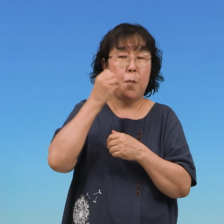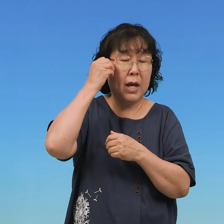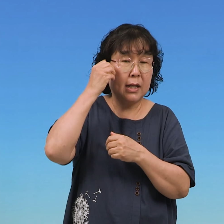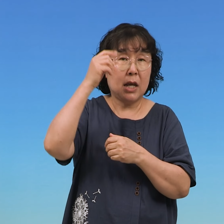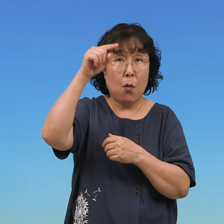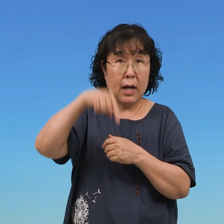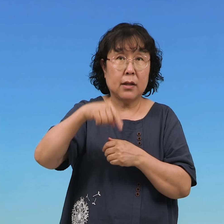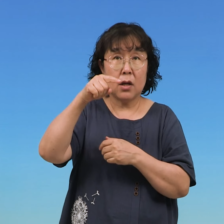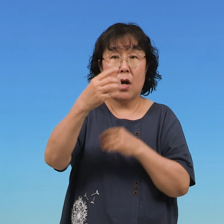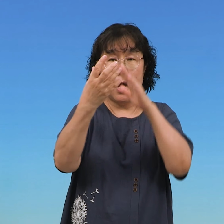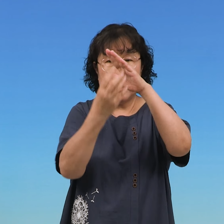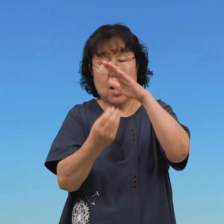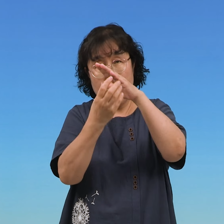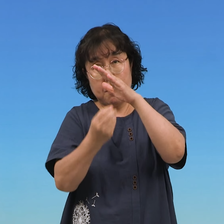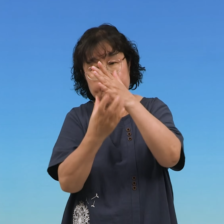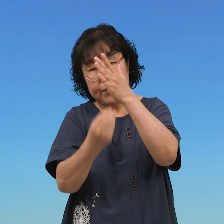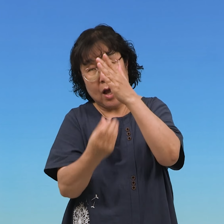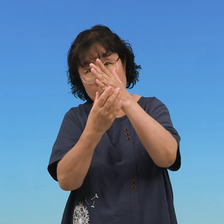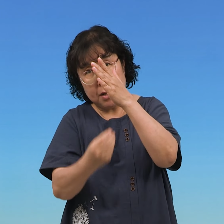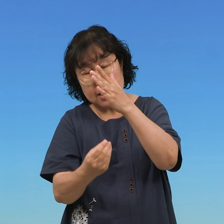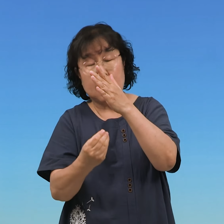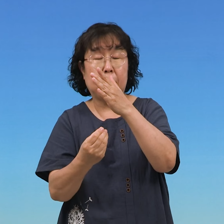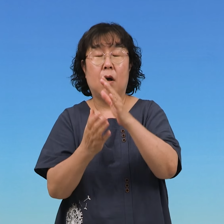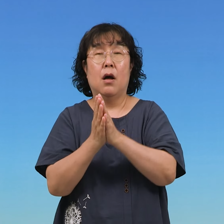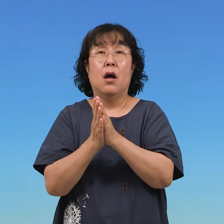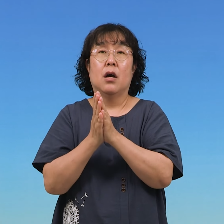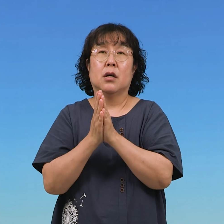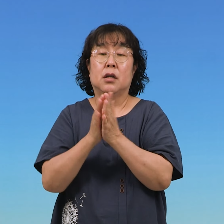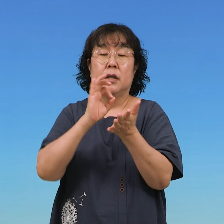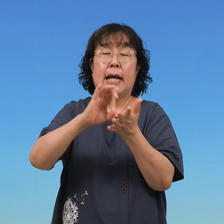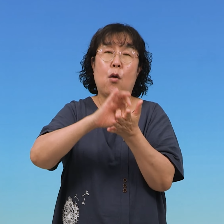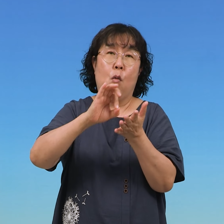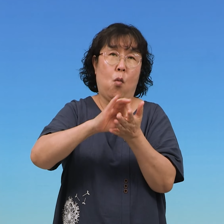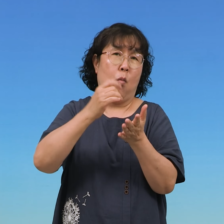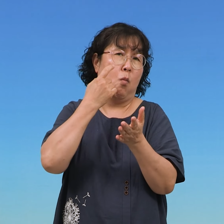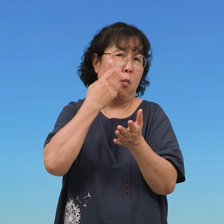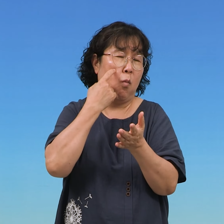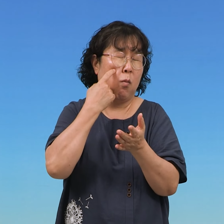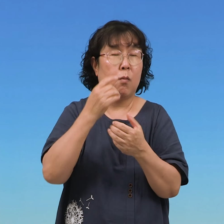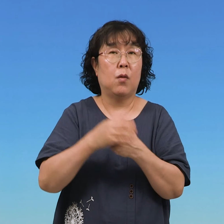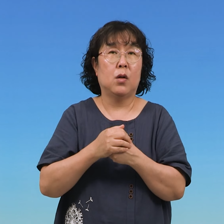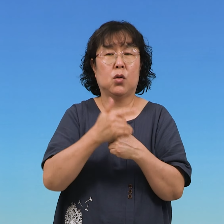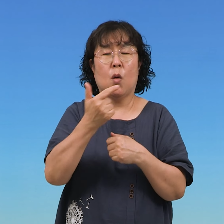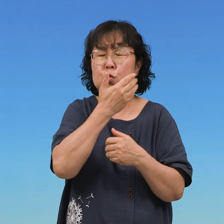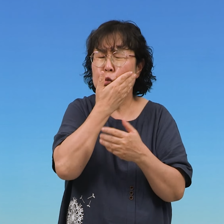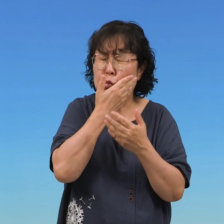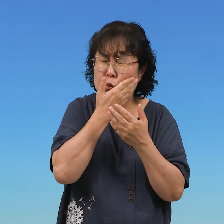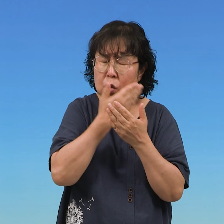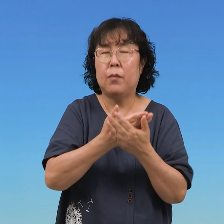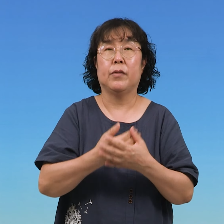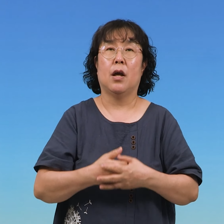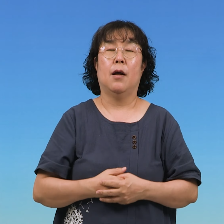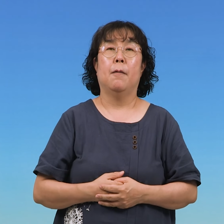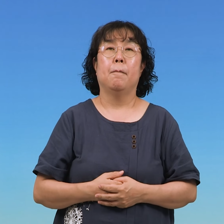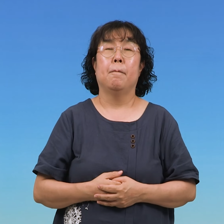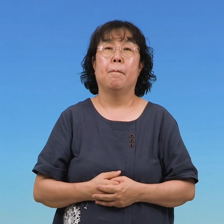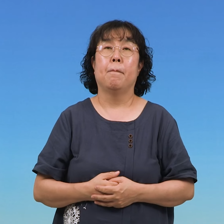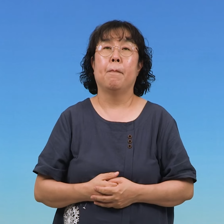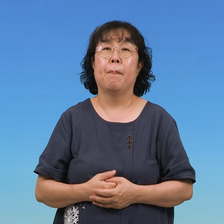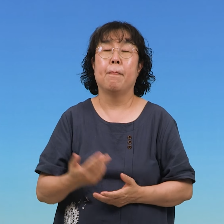홈페이지 와가지고 이거 한번 다운받아서 한번 써보세요. 그 지난주 금요일에도요. 지난주 금요일 한